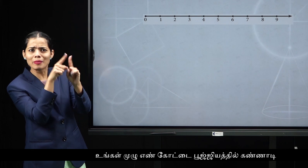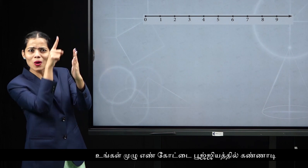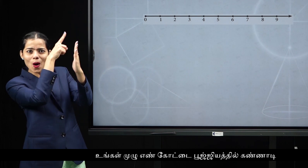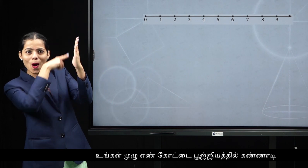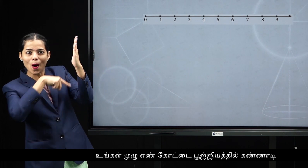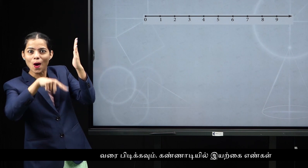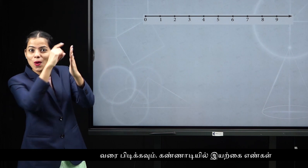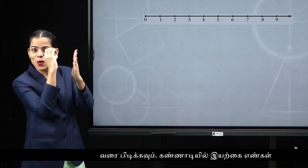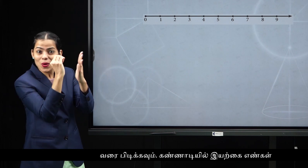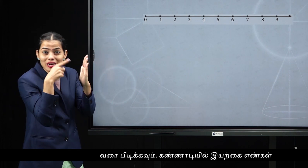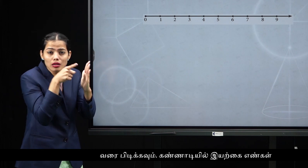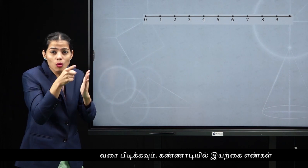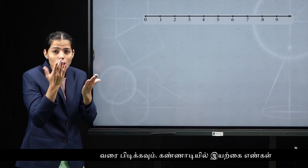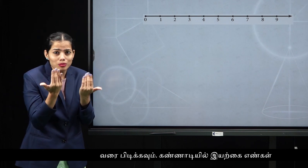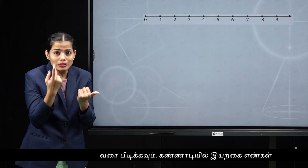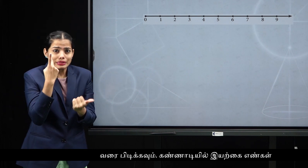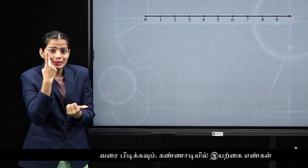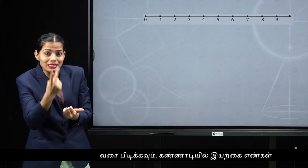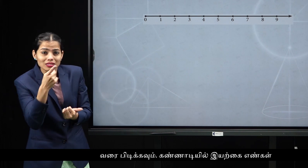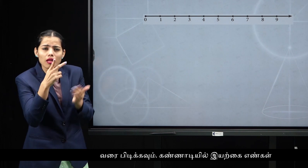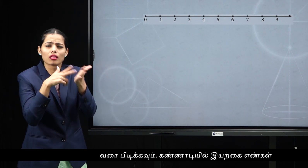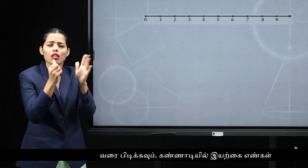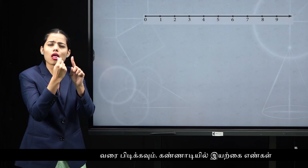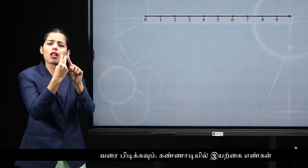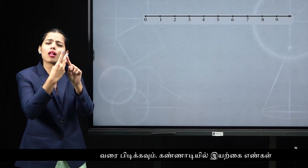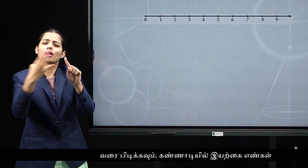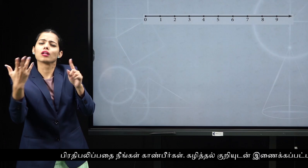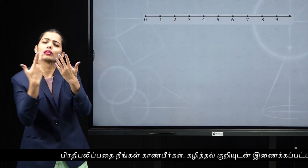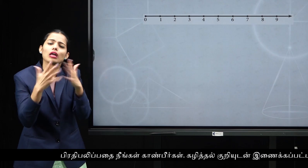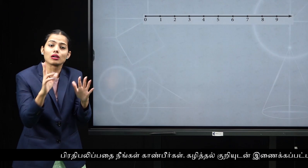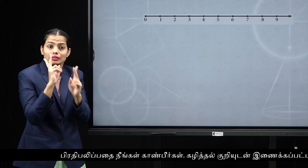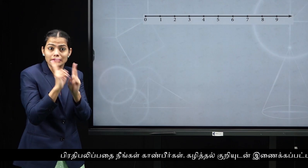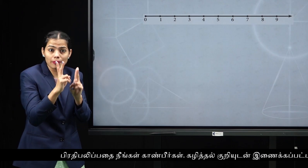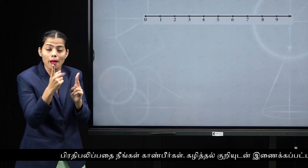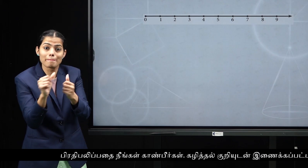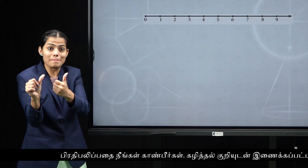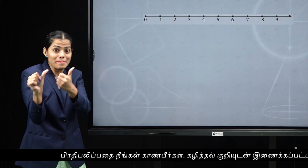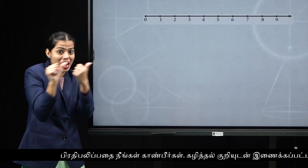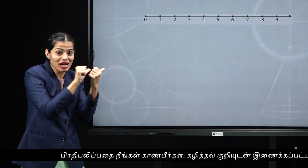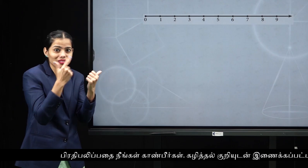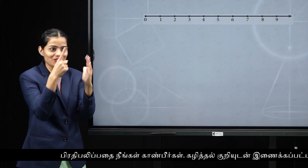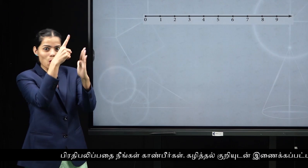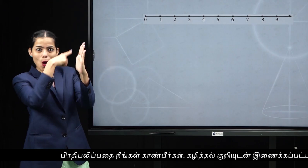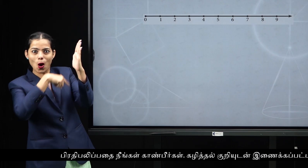வரை பிடிக்கவும். கண்ணாடியில் இயற்கை எண்கள் பிரதிபலிப்பதை நீங்கள் காண்பீர்கள். கழித்தல் குறியுடன்